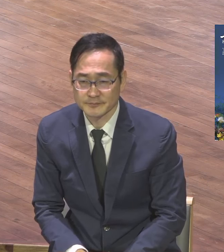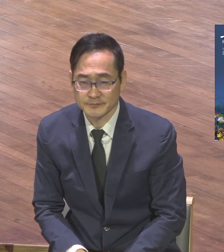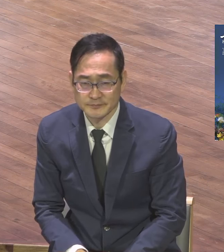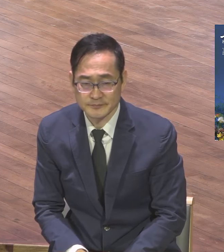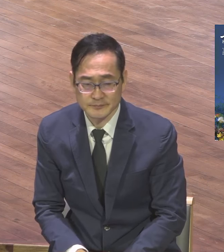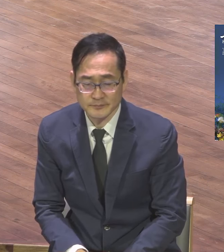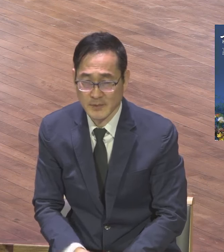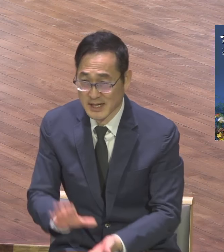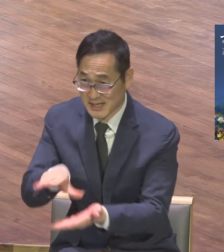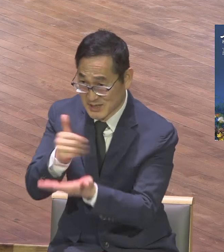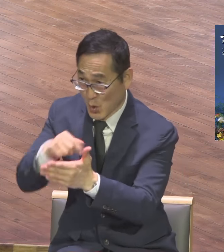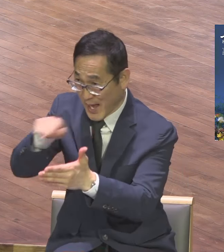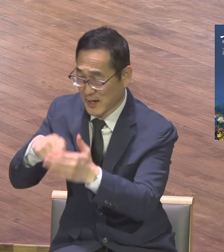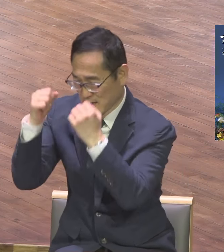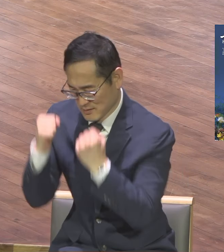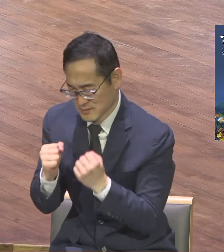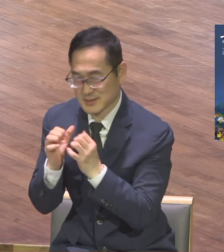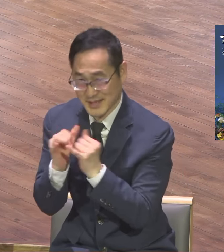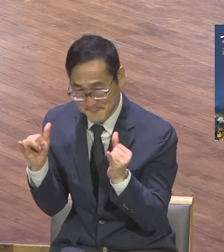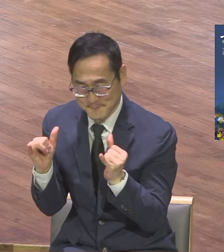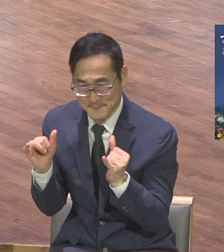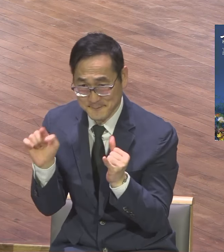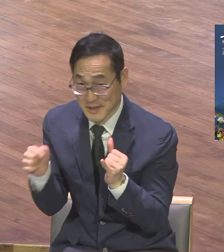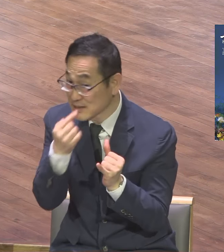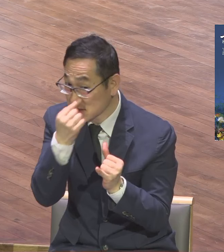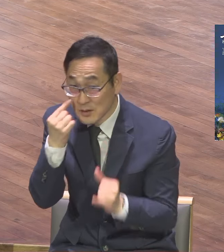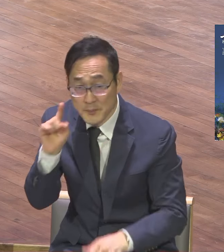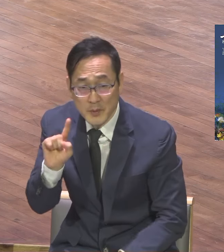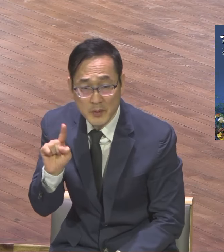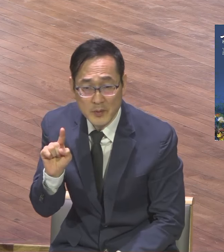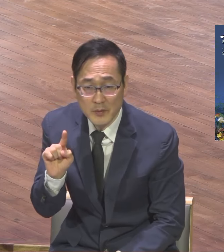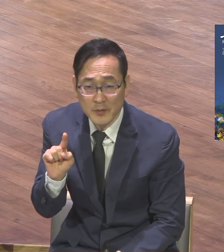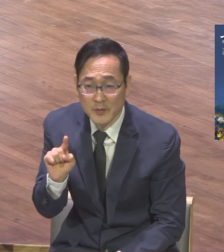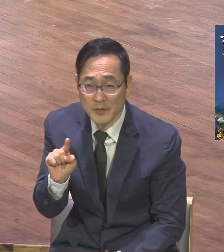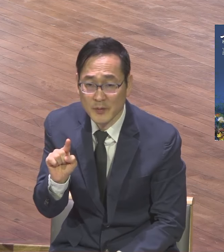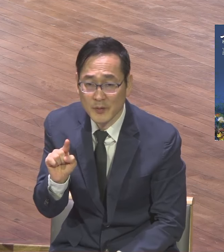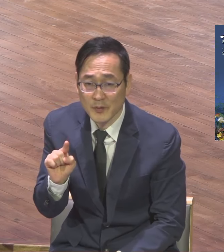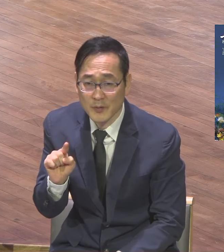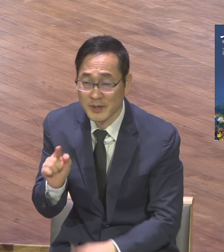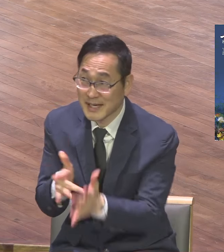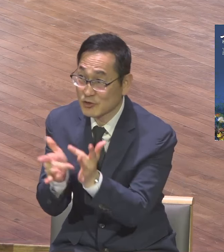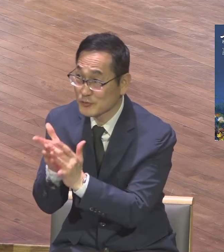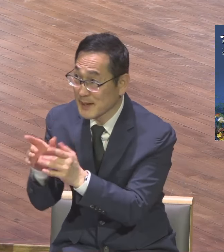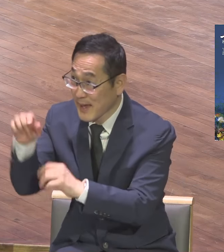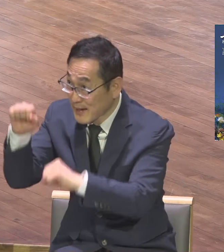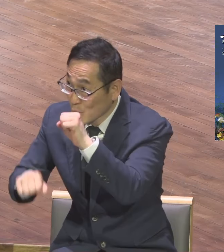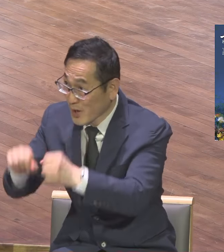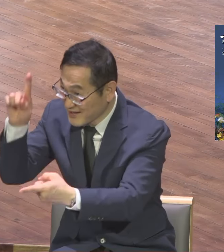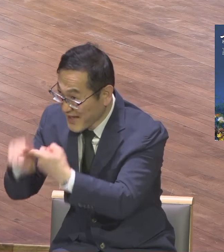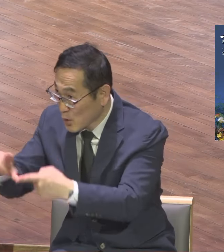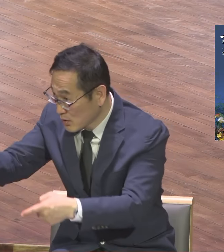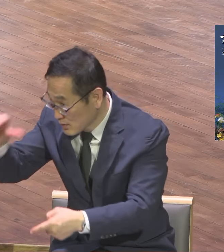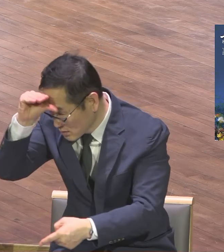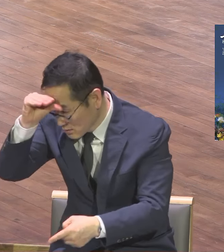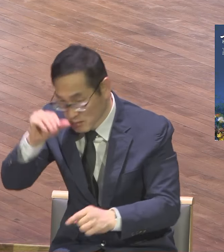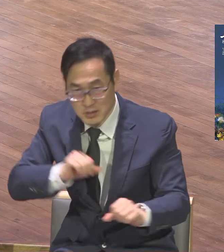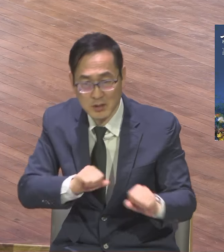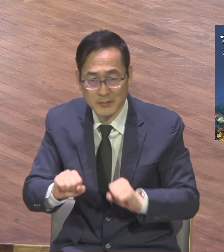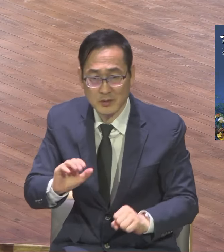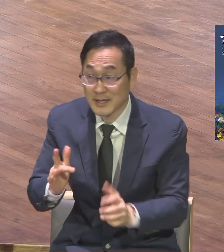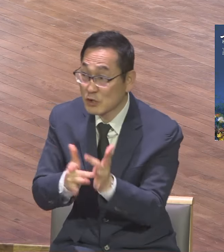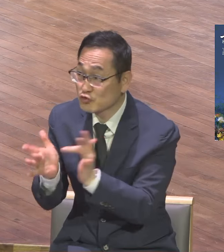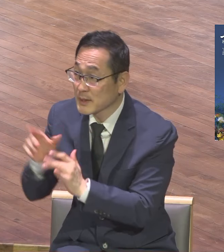안에 산다고 하는 자는요 예수님의 행한 그대로 살면 돼요. 예수님께서 이 땅에 오셔서 하신 삶의 핵심이